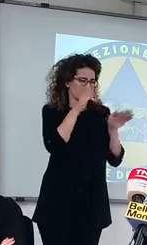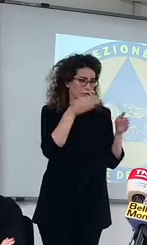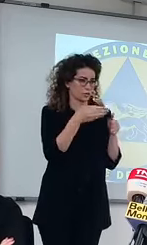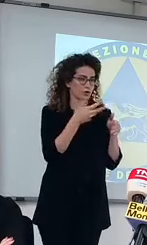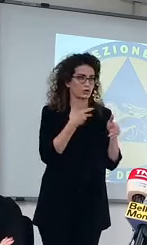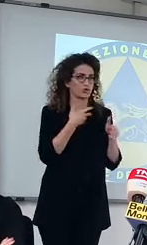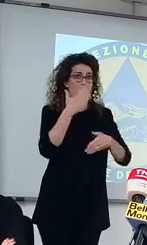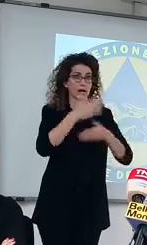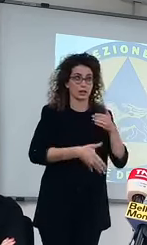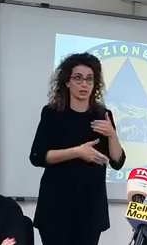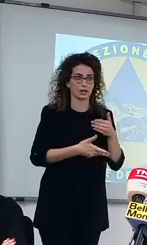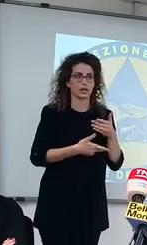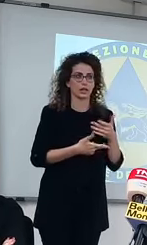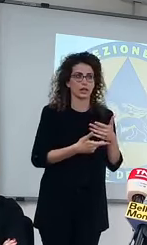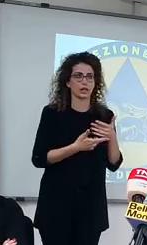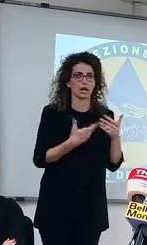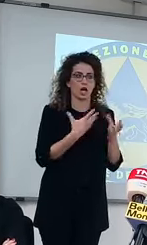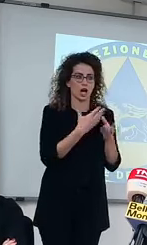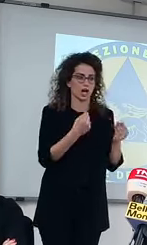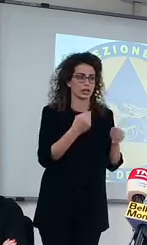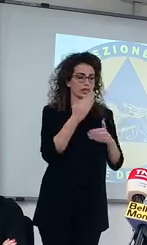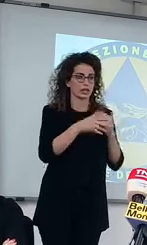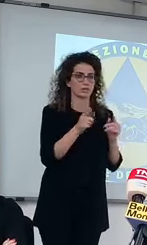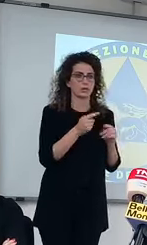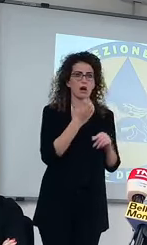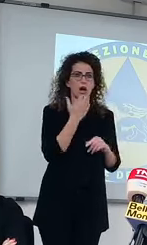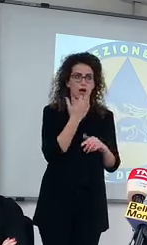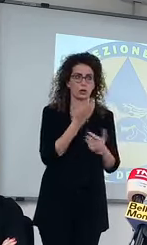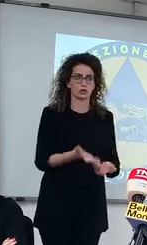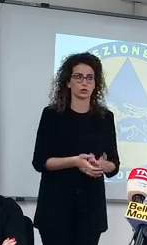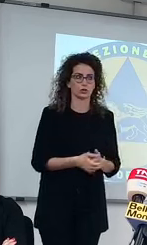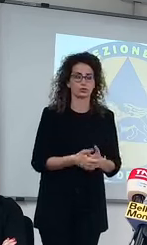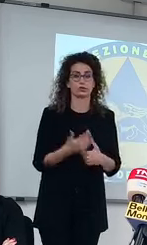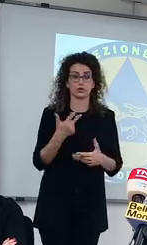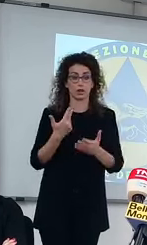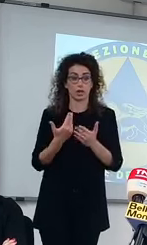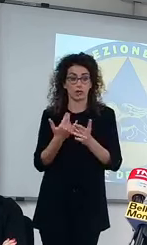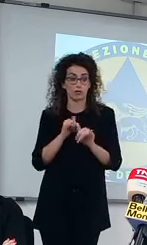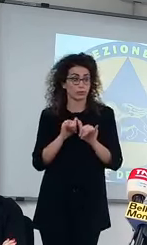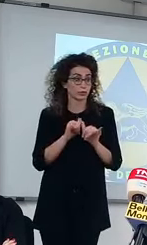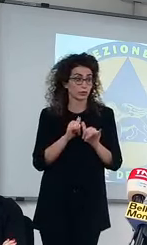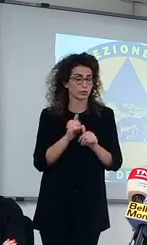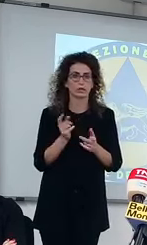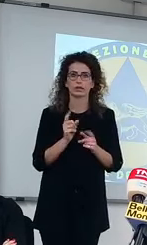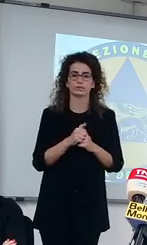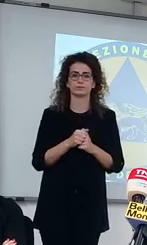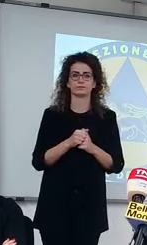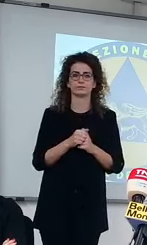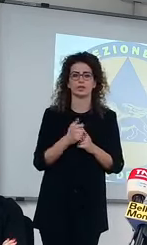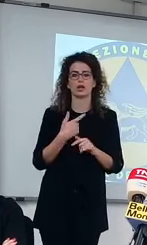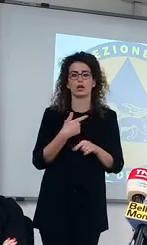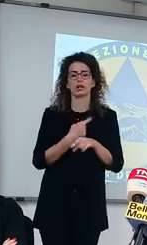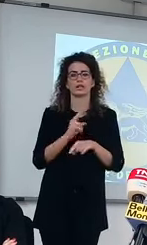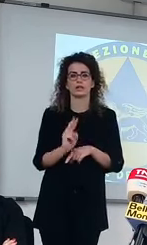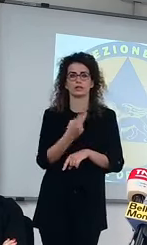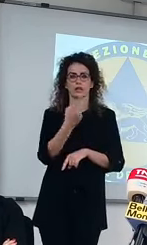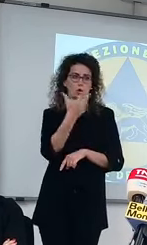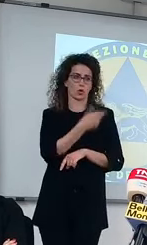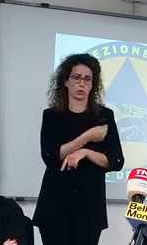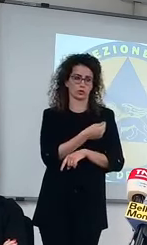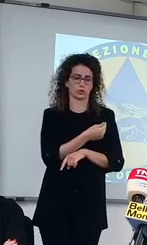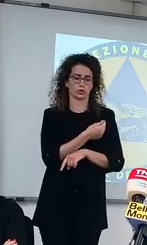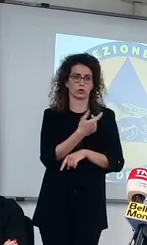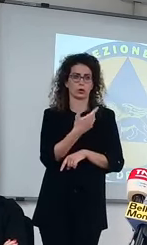molti purtroppo scadono ad agosto, per cui avete... Guarda, noi adesso abbiamo da chiudere la partita dei richiami e mettere in